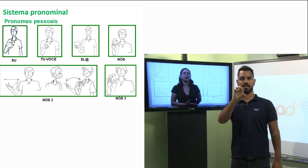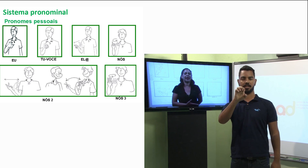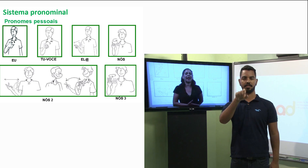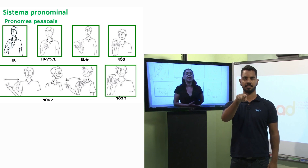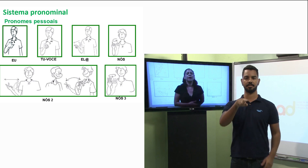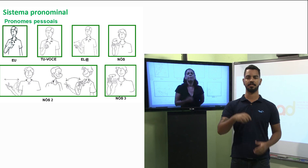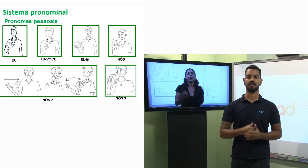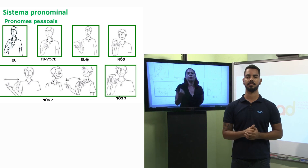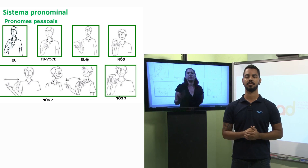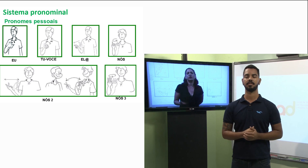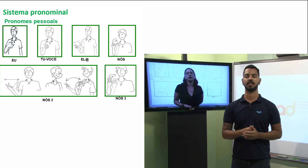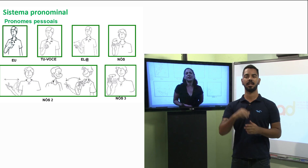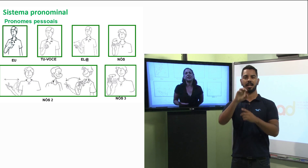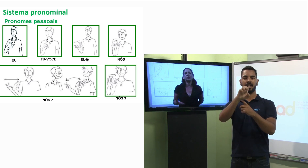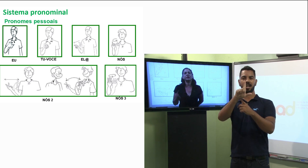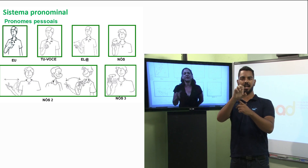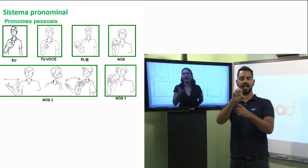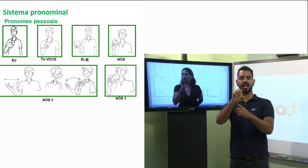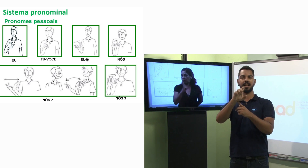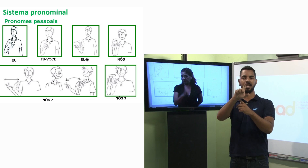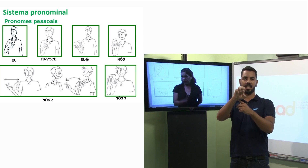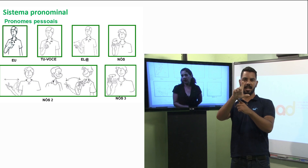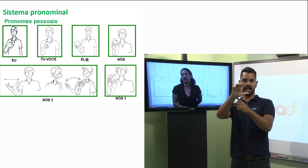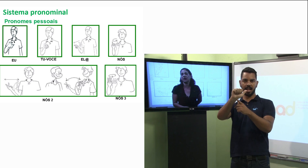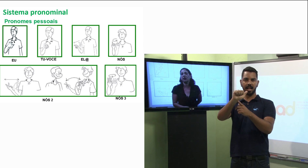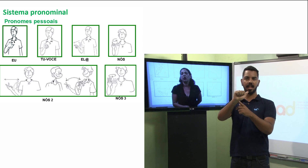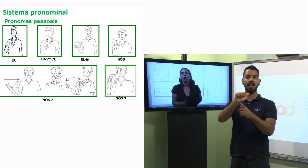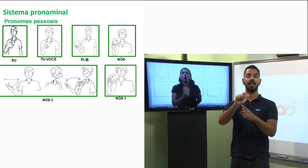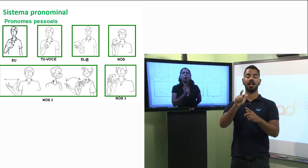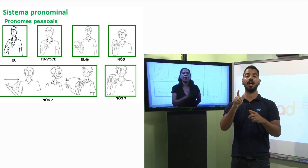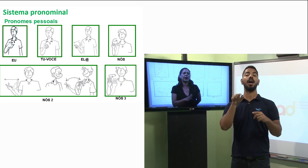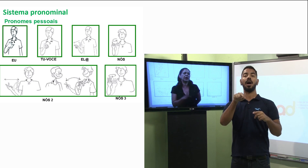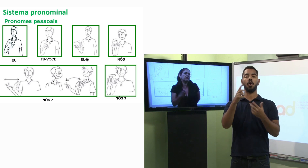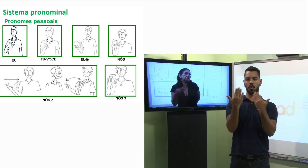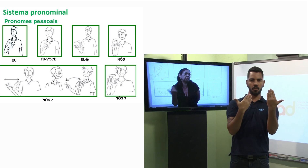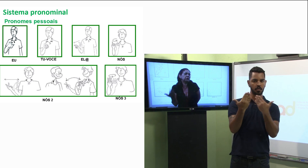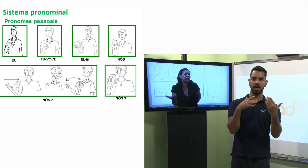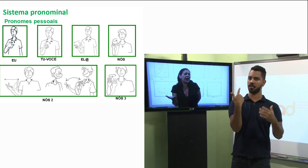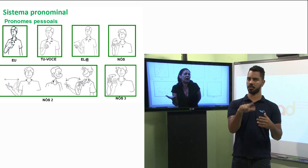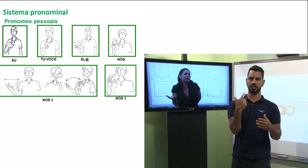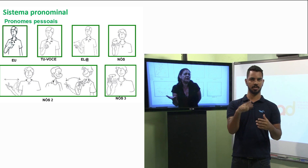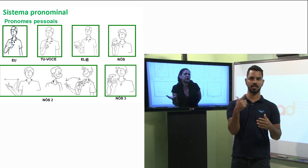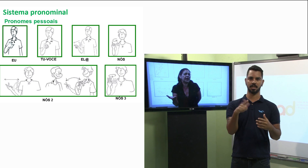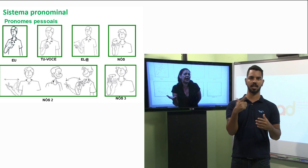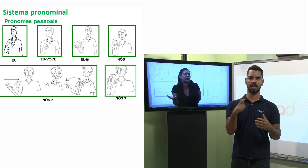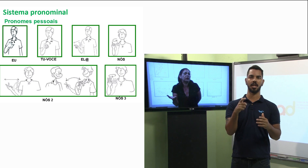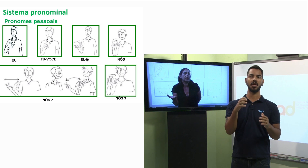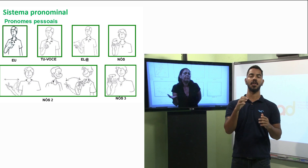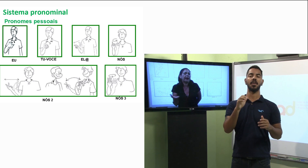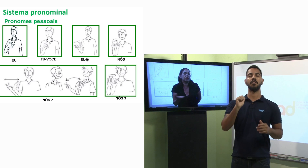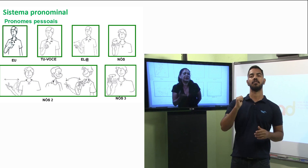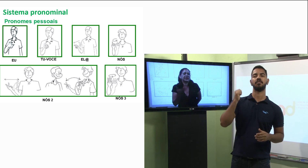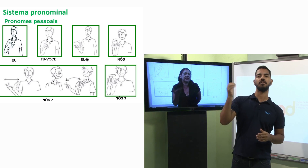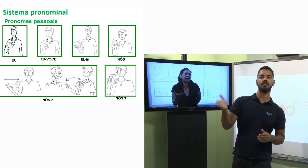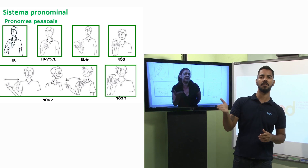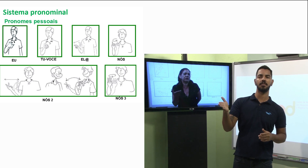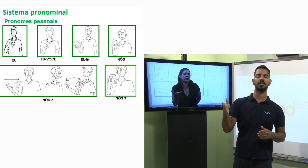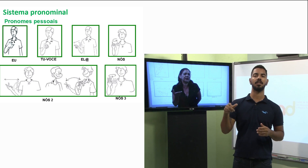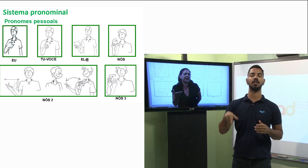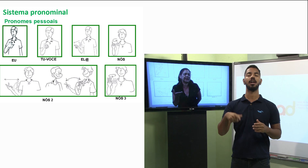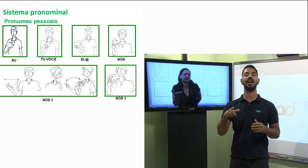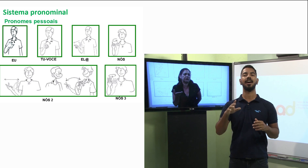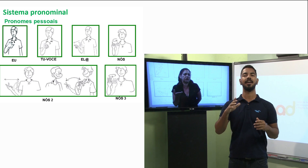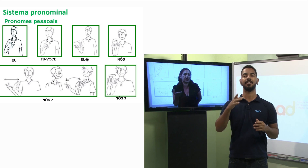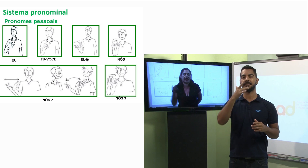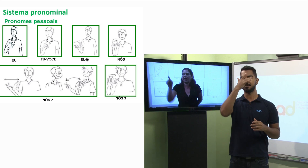ela é um apontar para uma pessoa que não está na conversa ou para um lugar convencionado para uma terceira